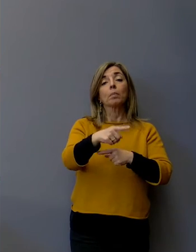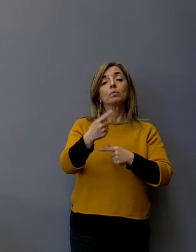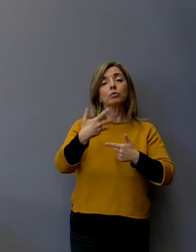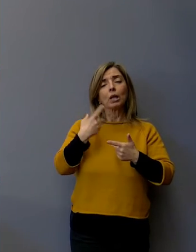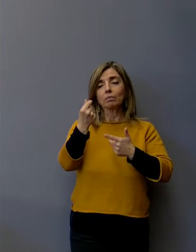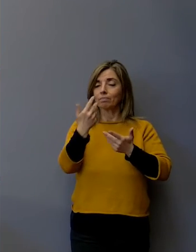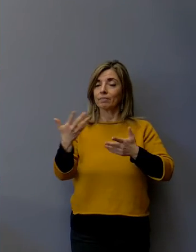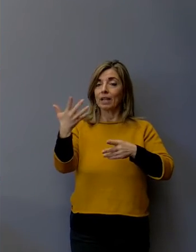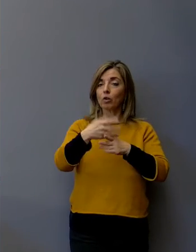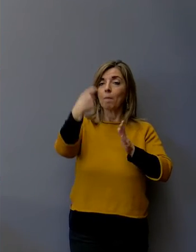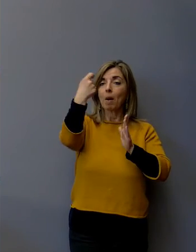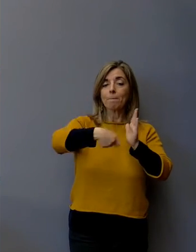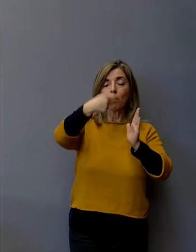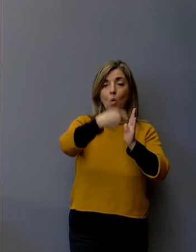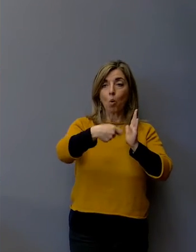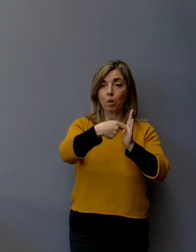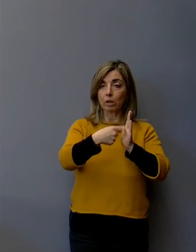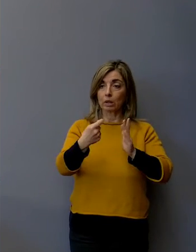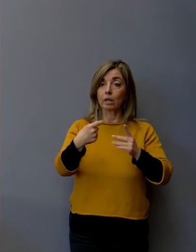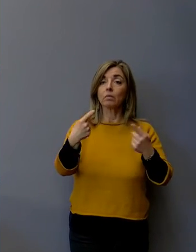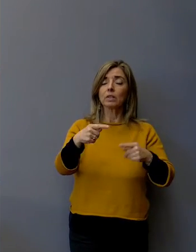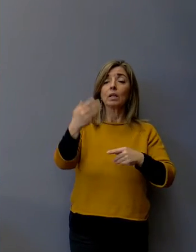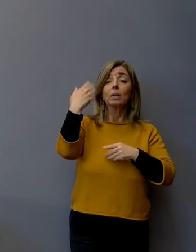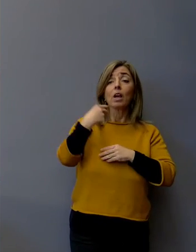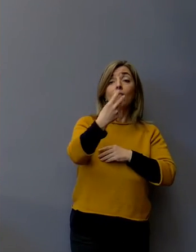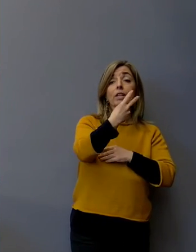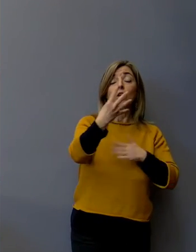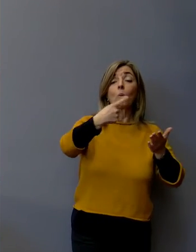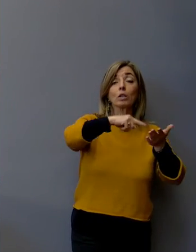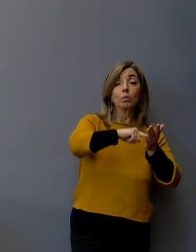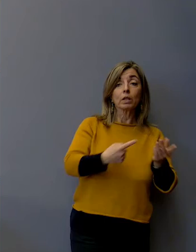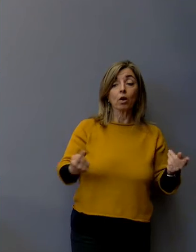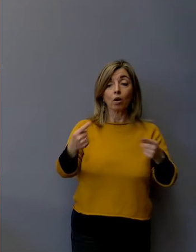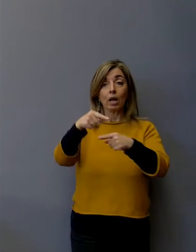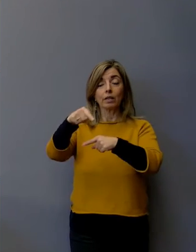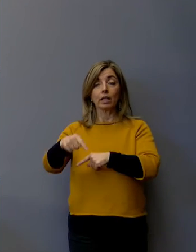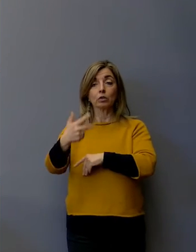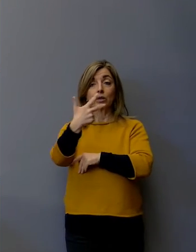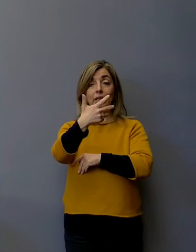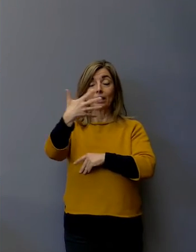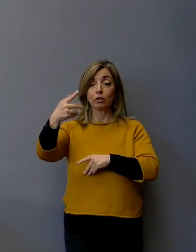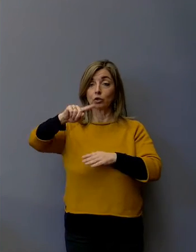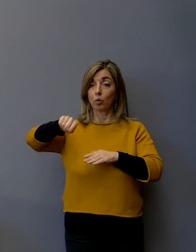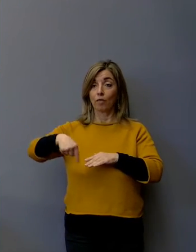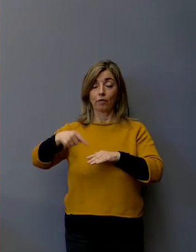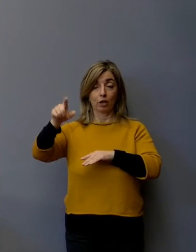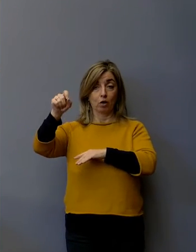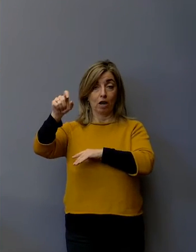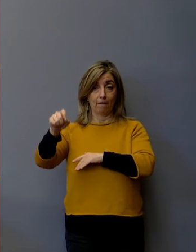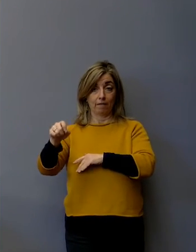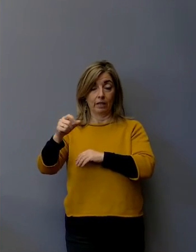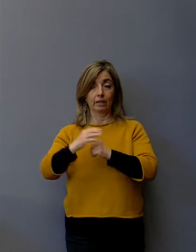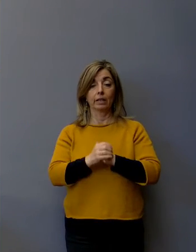passano dai 24 milioni accertati nel 2020 ai 35,5 nel 2021 ti dice nel bilancio grazie anche agli